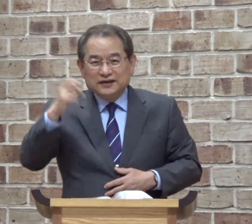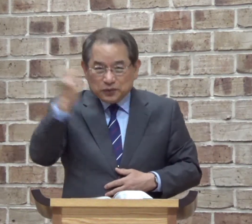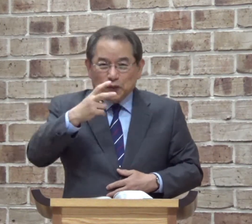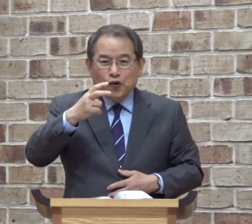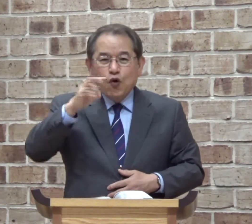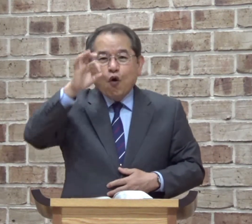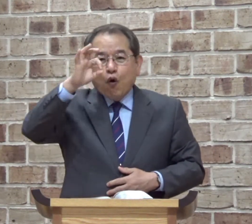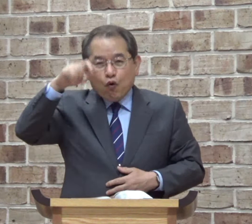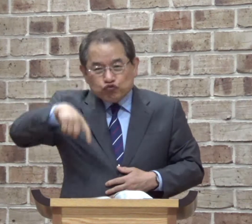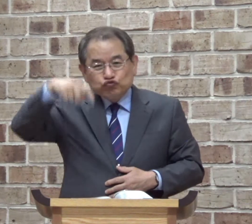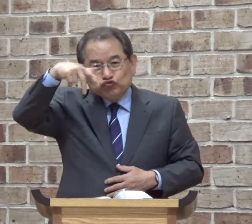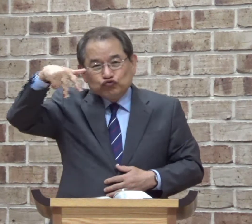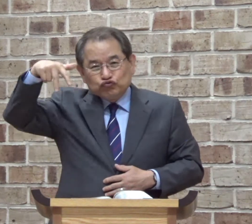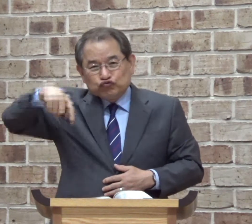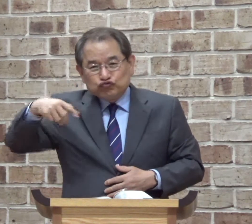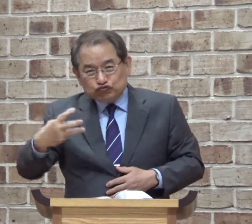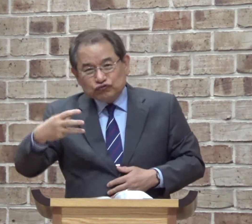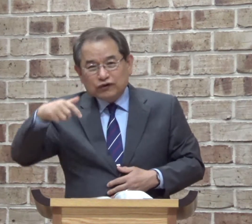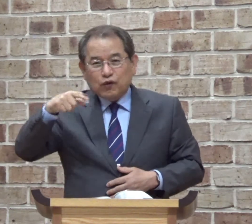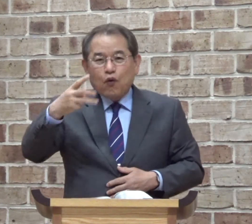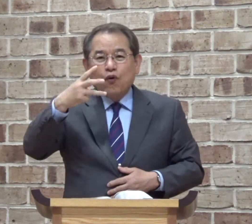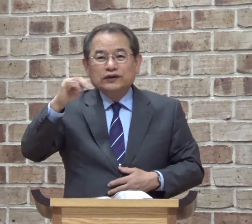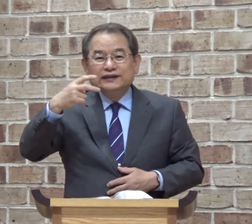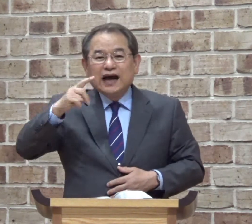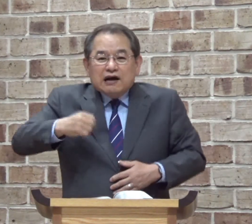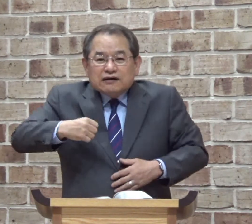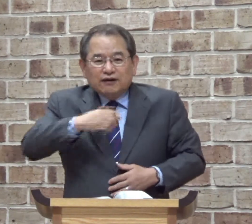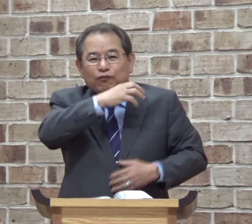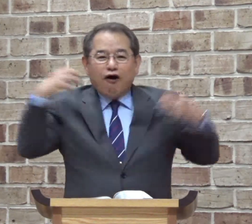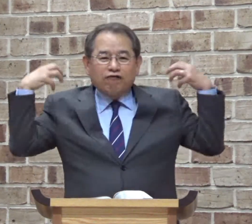우쭐거리다. 어깨가 좀 올라가 있다는 뜻이고 자랑이 많다.